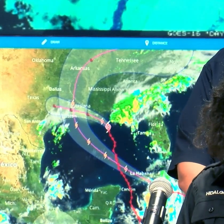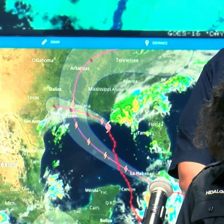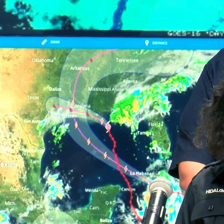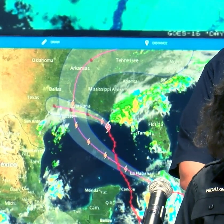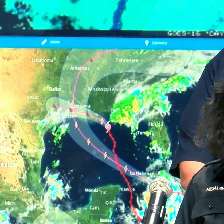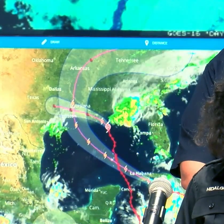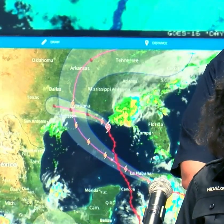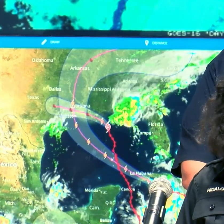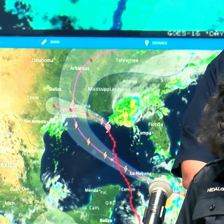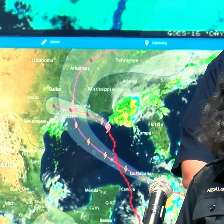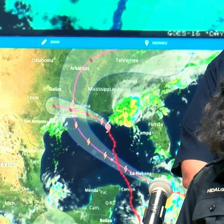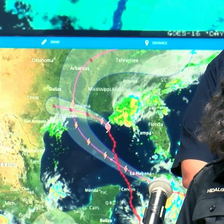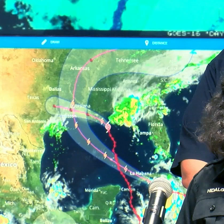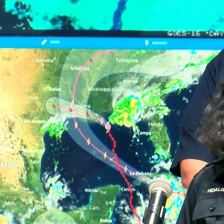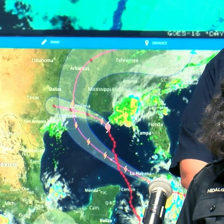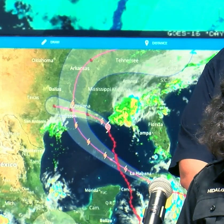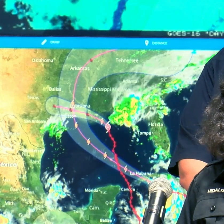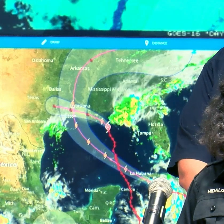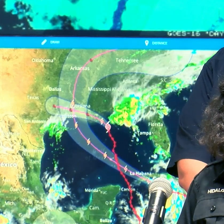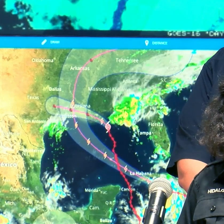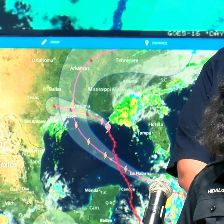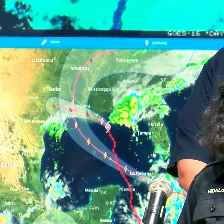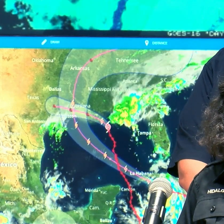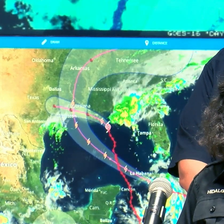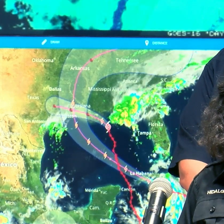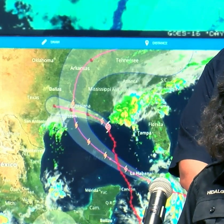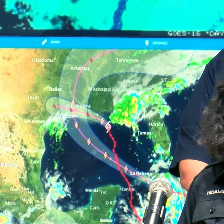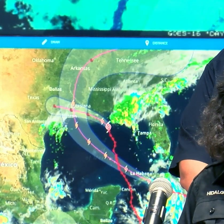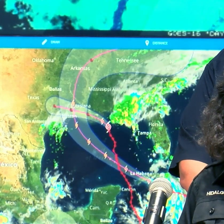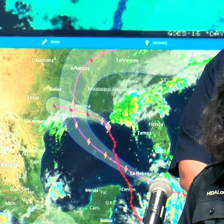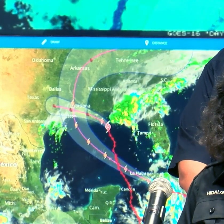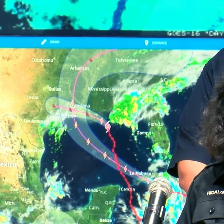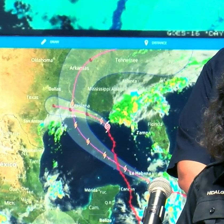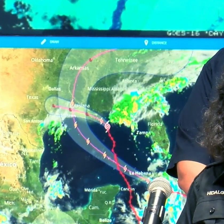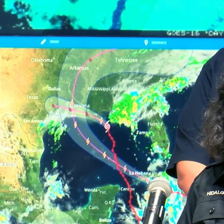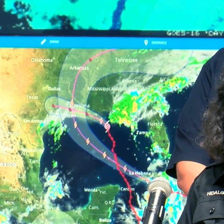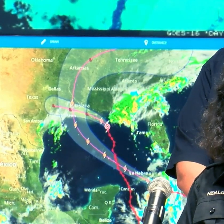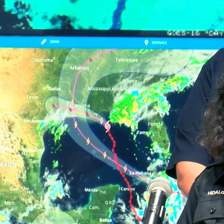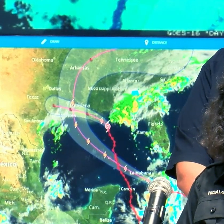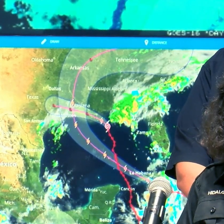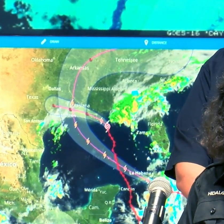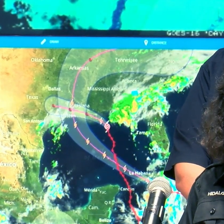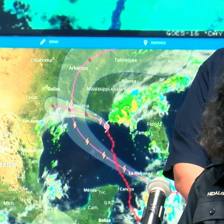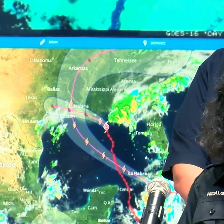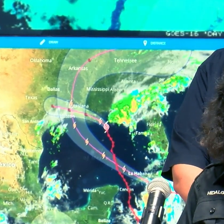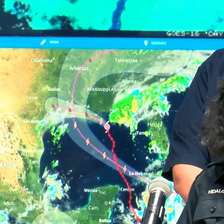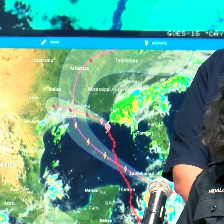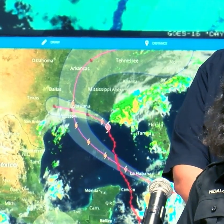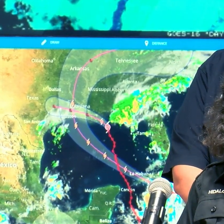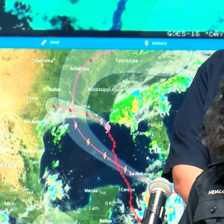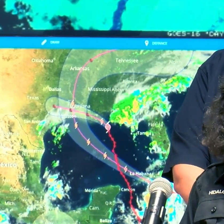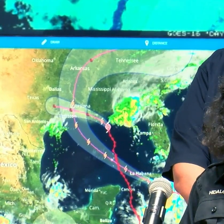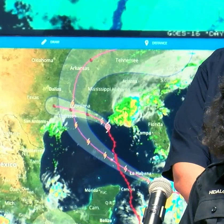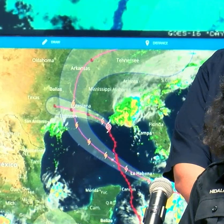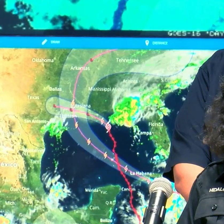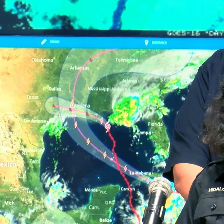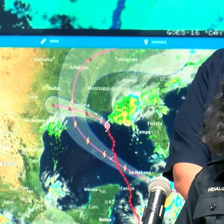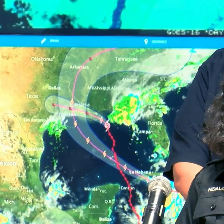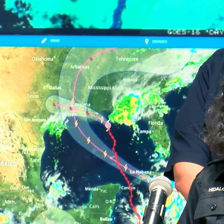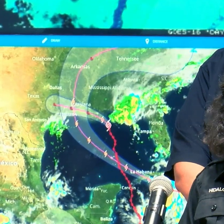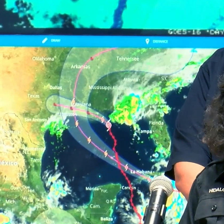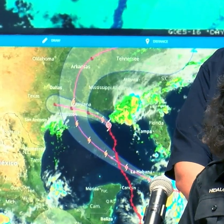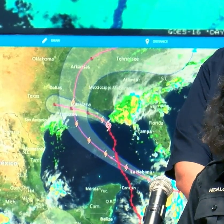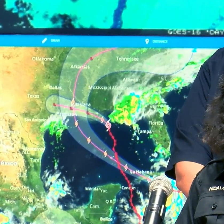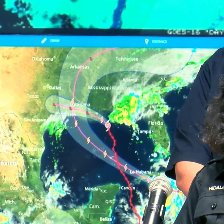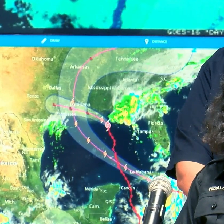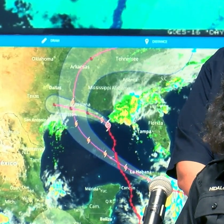región. Lo más importante que recordar, una de las cosas más importantes, no es Harvey, no es Imelda, no